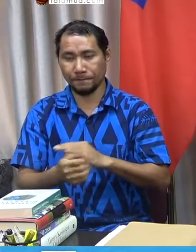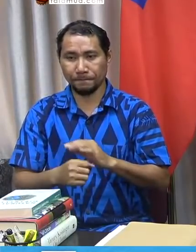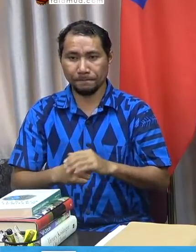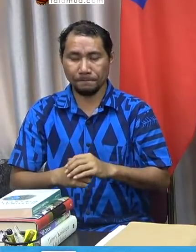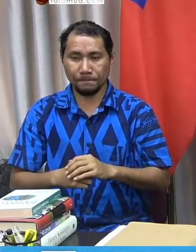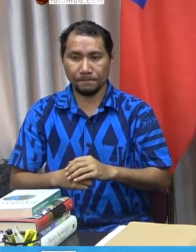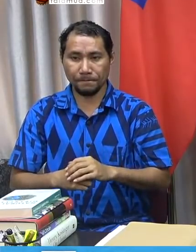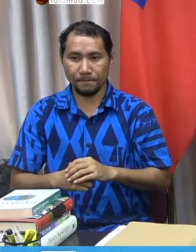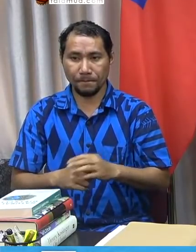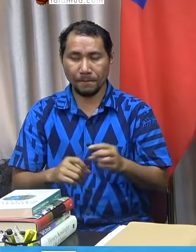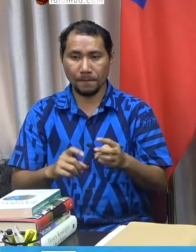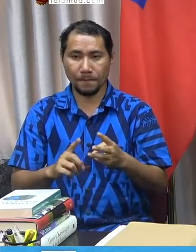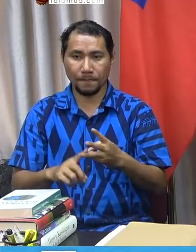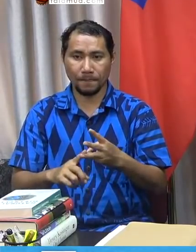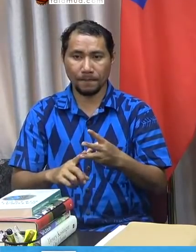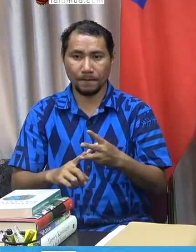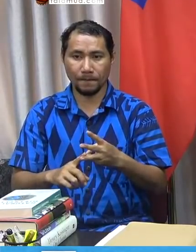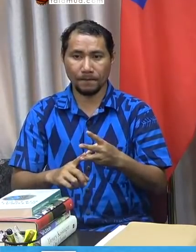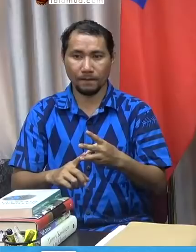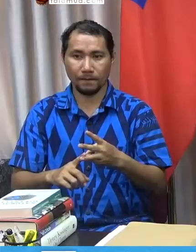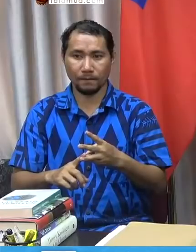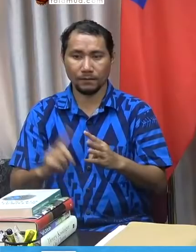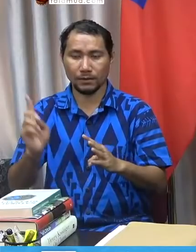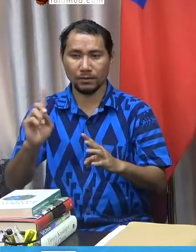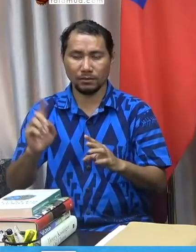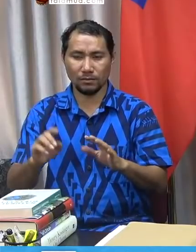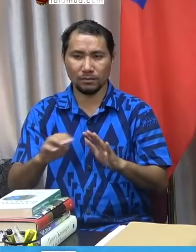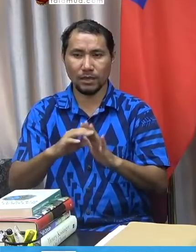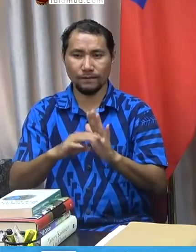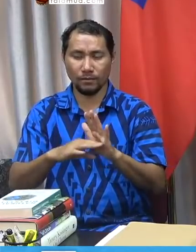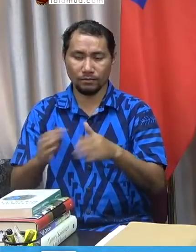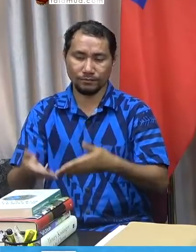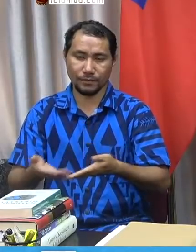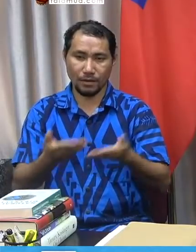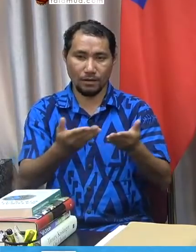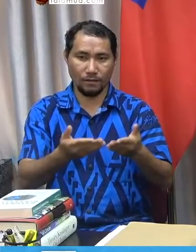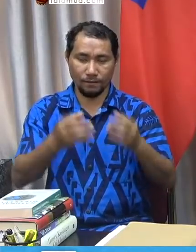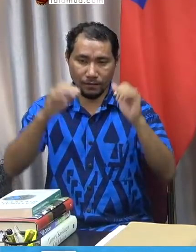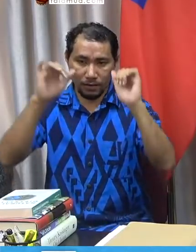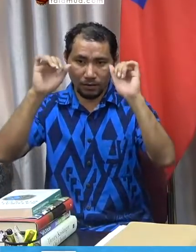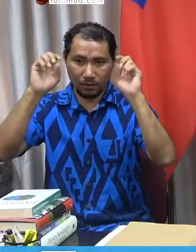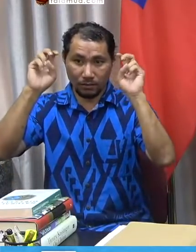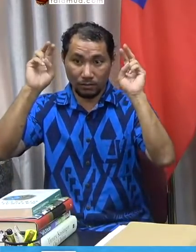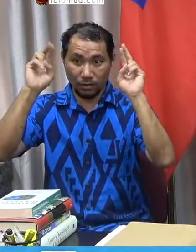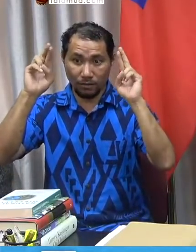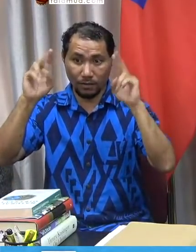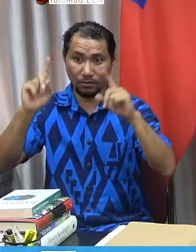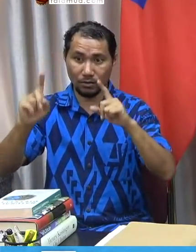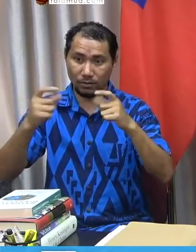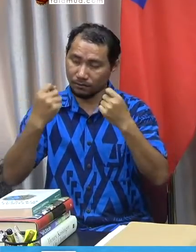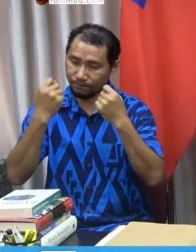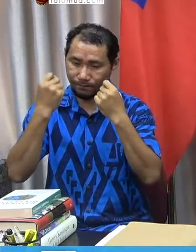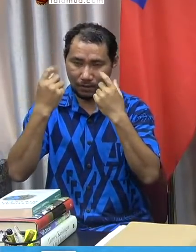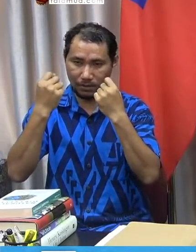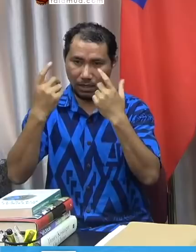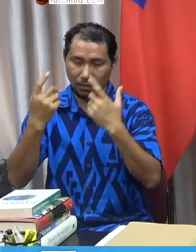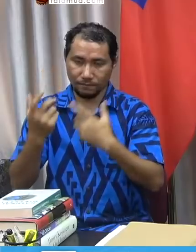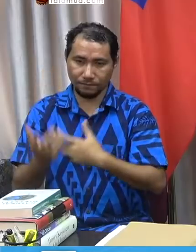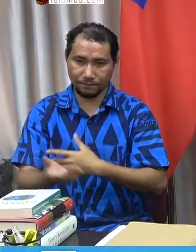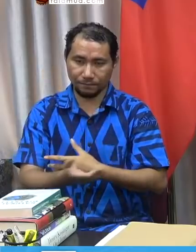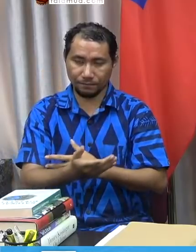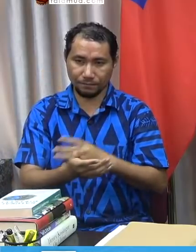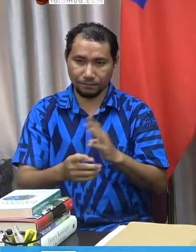ile e momoli ai ia lea mata upu I se tūlanga e whamala na mai